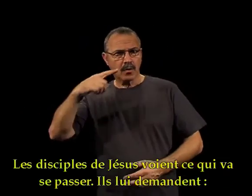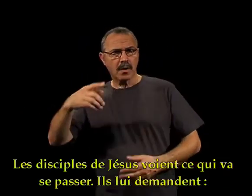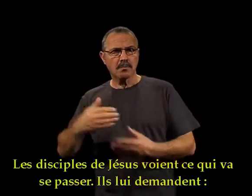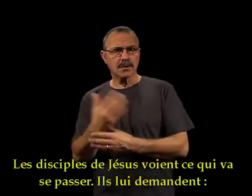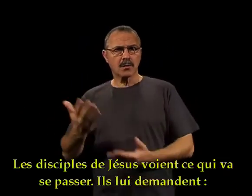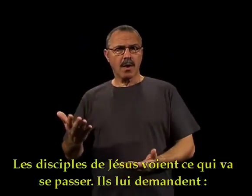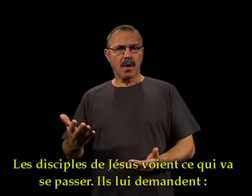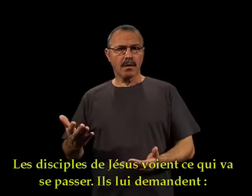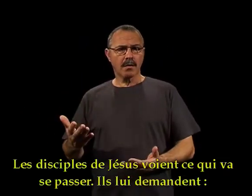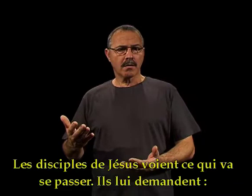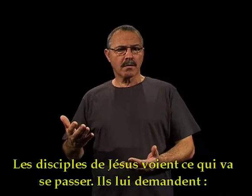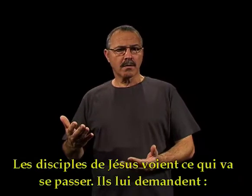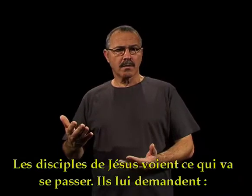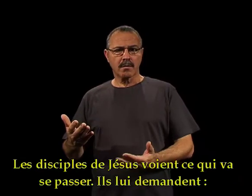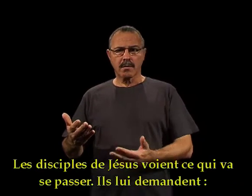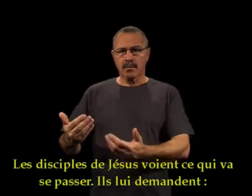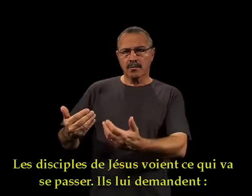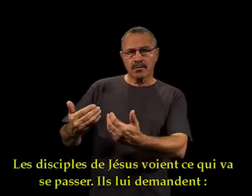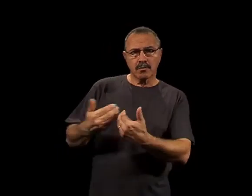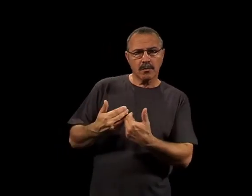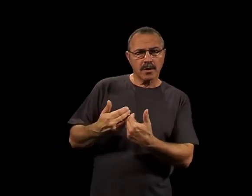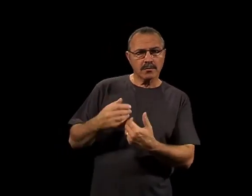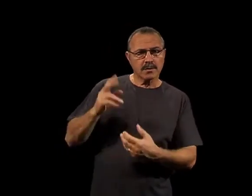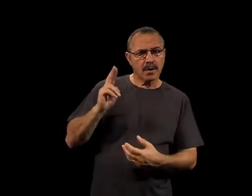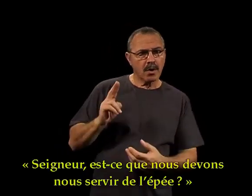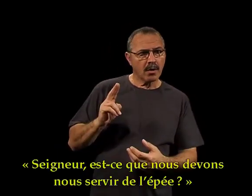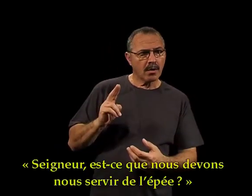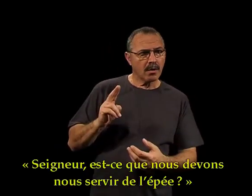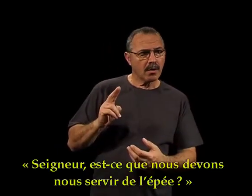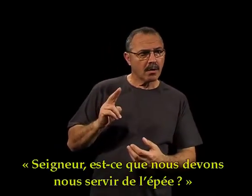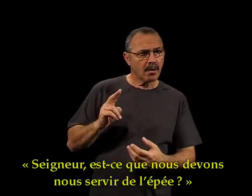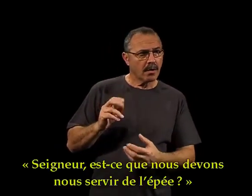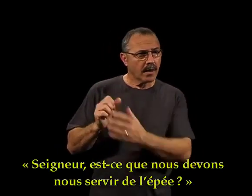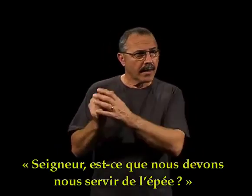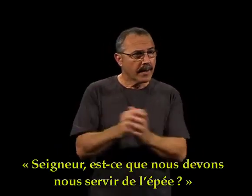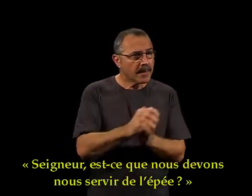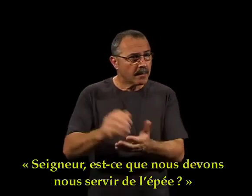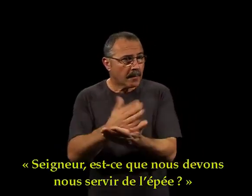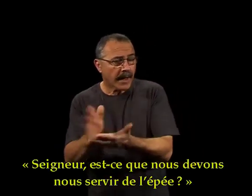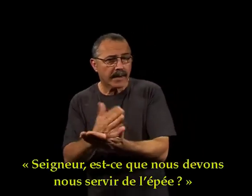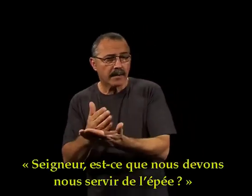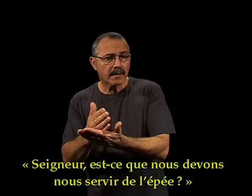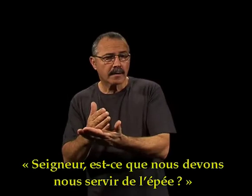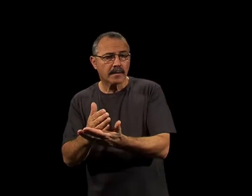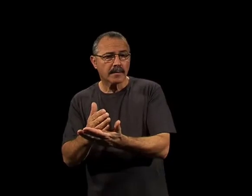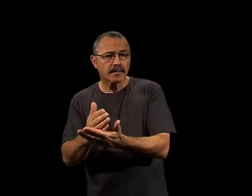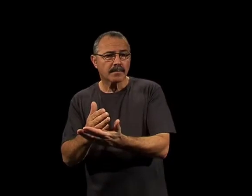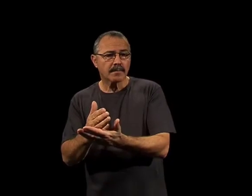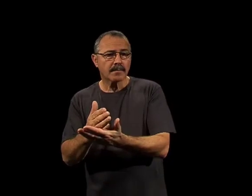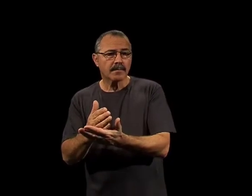Les disciples de Jésus voient ce qui va se passer. Ils lui demandent, « Seigneur, est-ce que nous devons